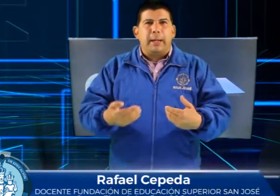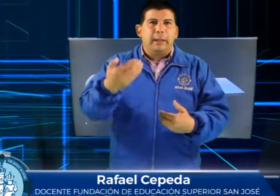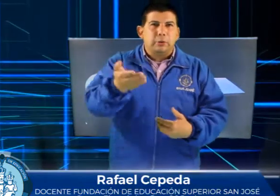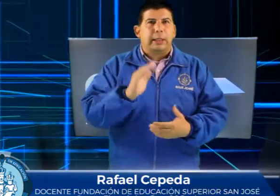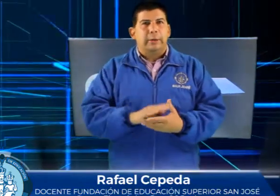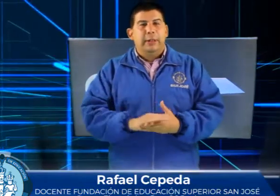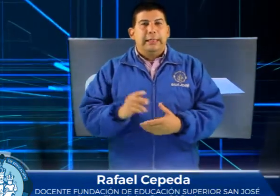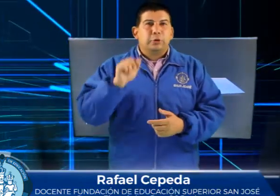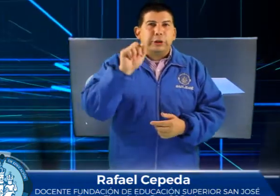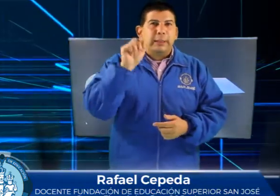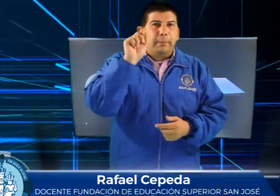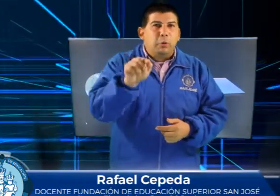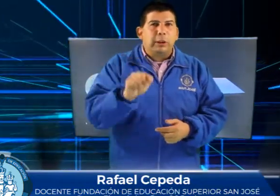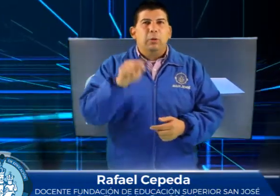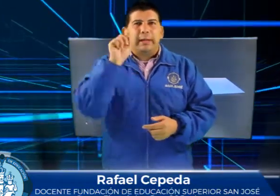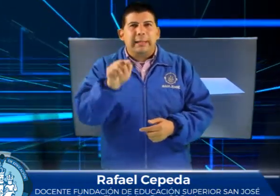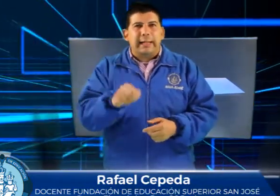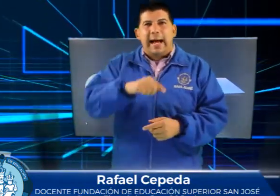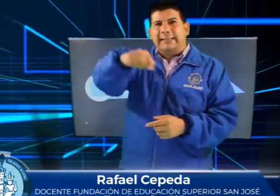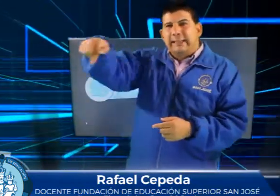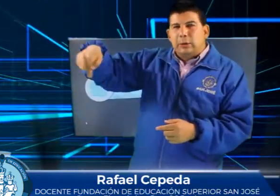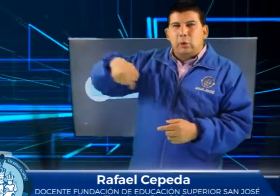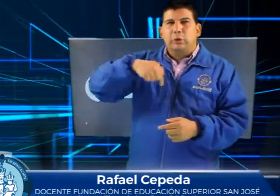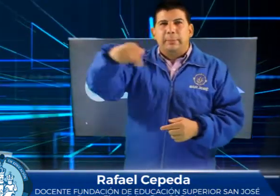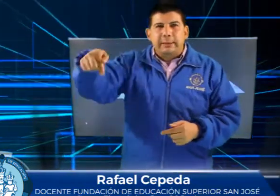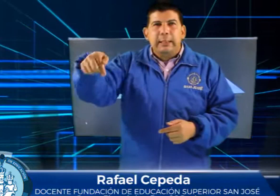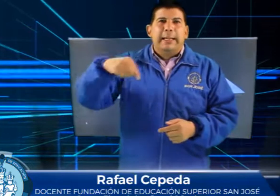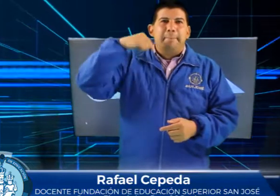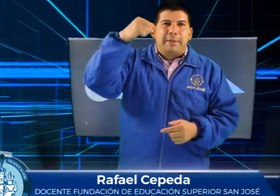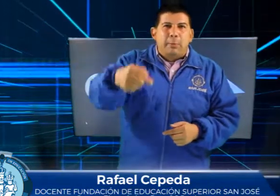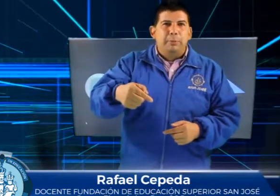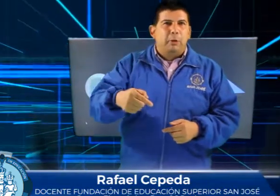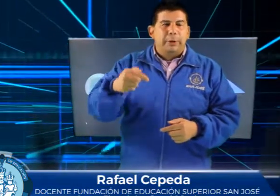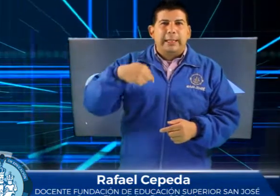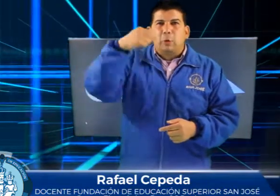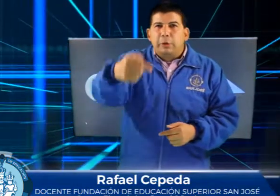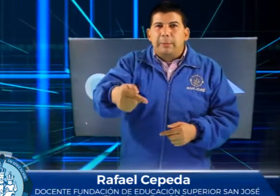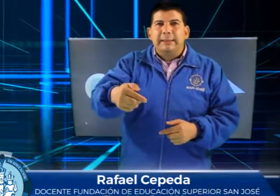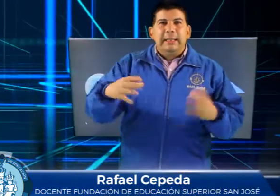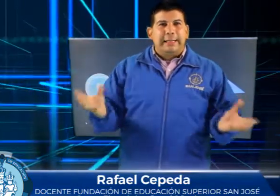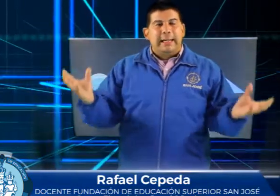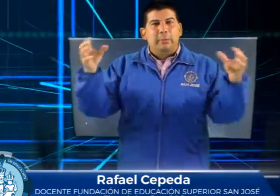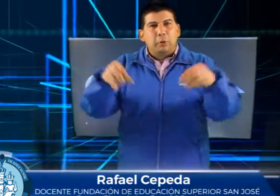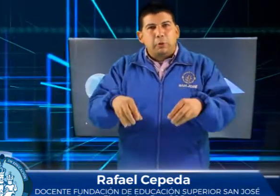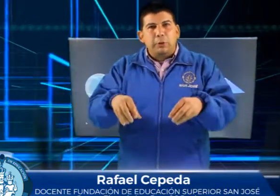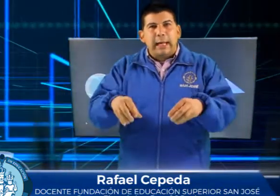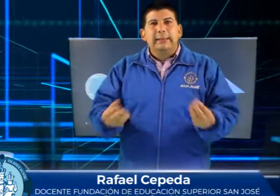pagar su salario su sistema productivo radica en hacer que todos los demás vivamos mejor que todos los demás tengamos oportunidades